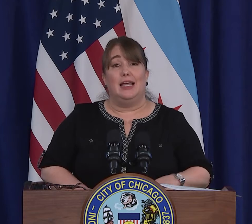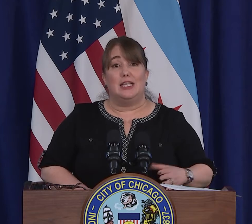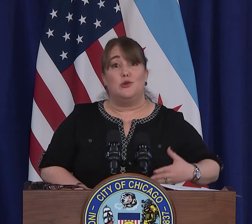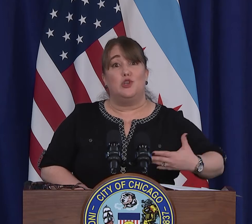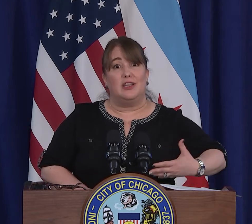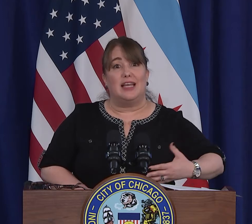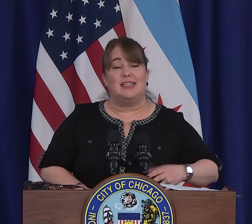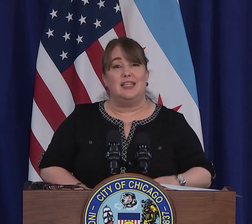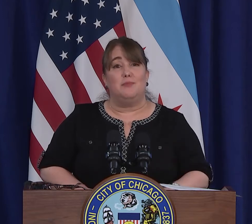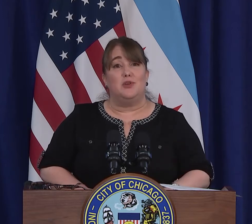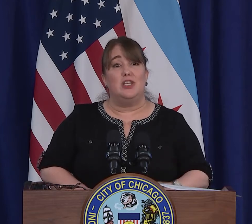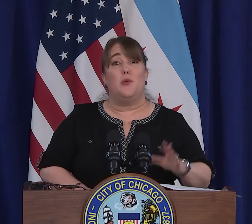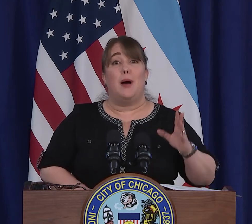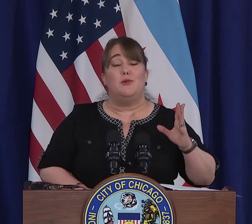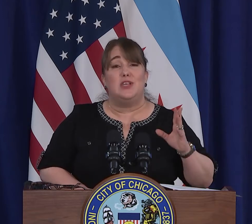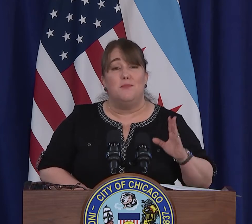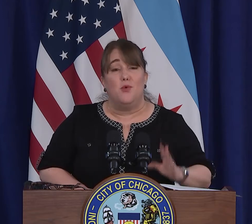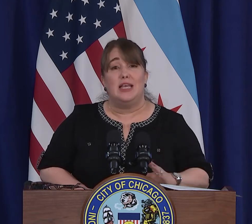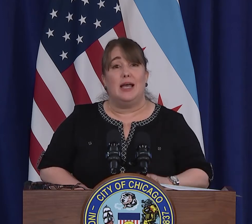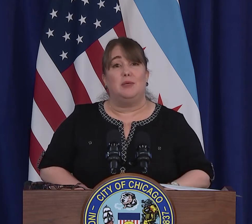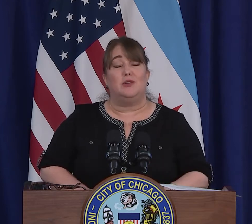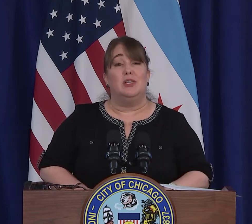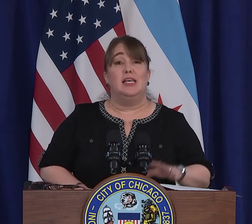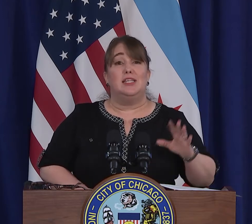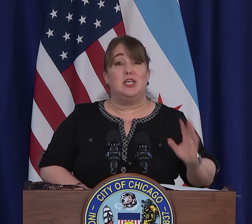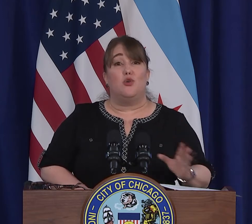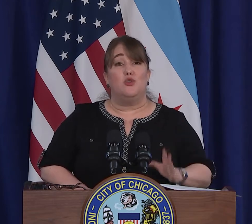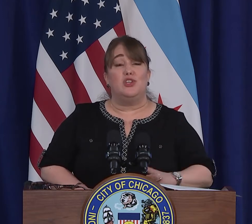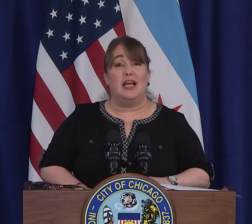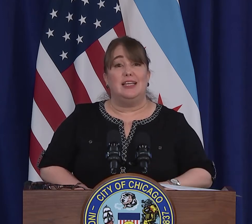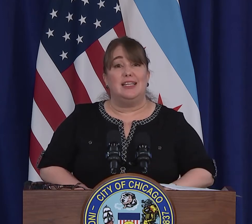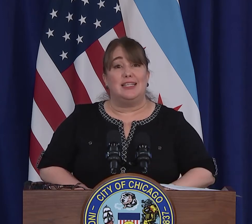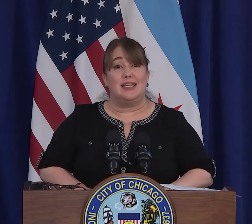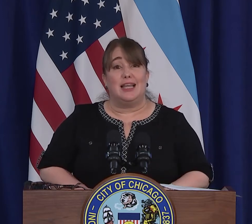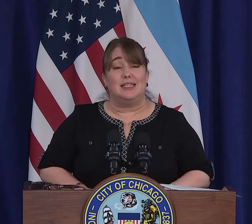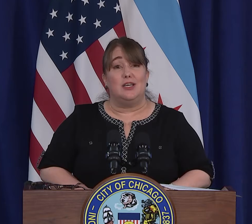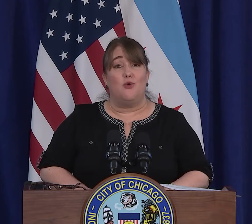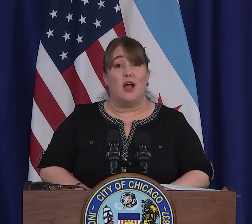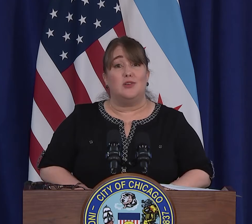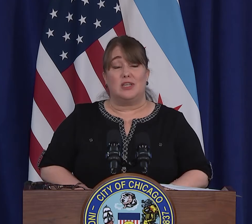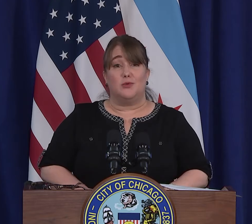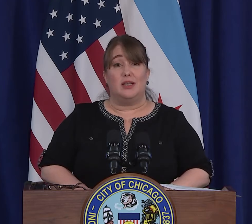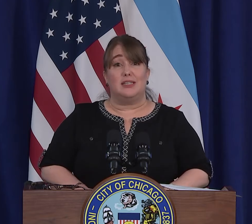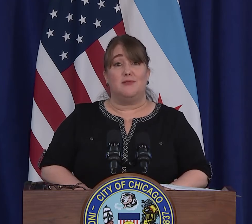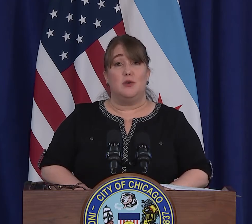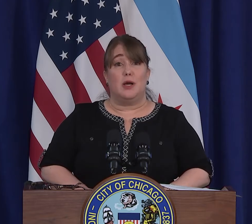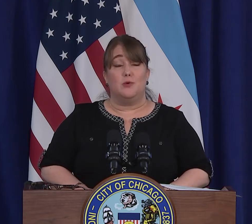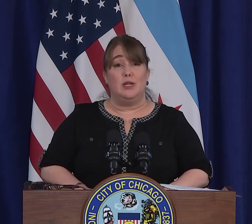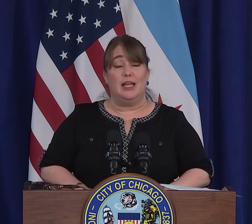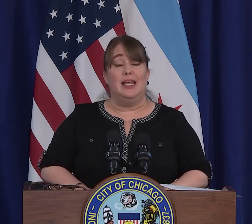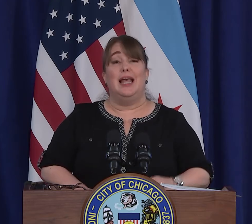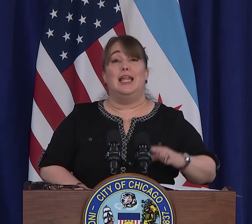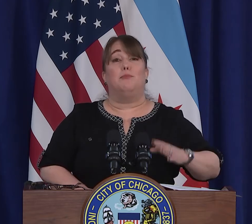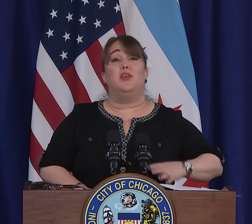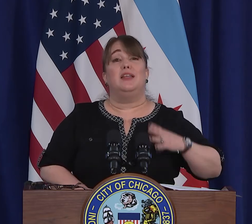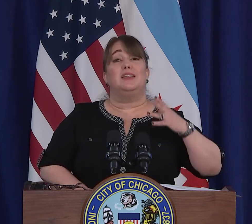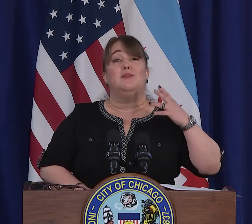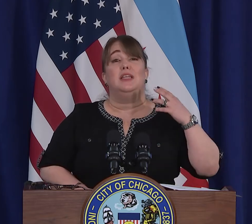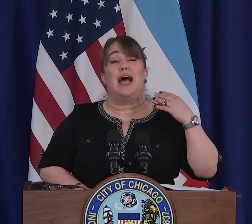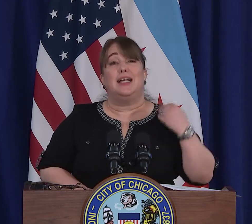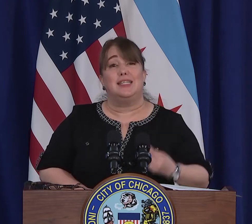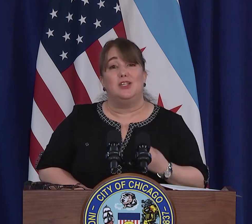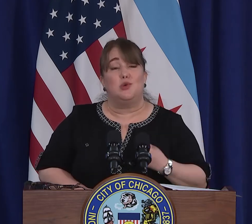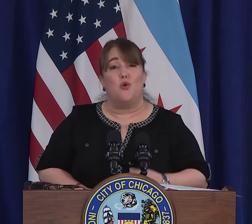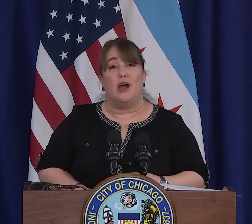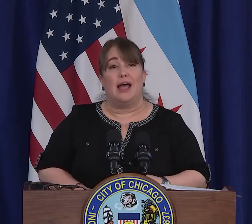nacionales, que son 87%. Vamos en buen camino. Si conoce a alguien de 65 años que no ha recibido vacuna, la puede